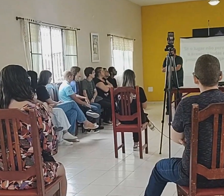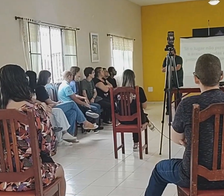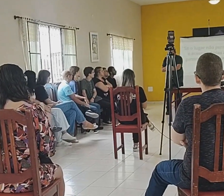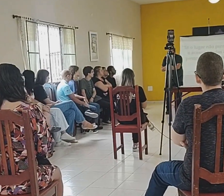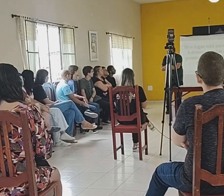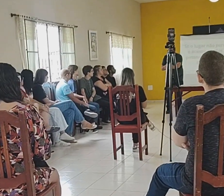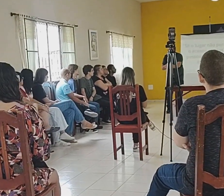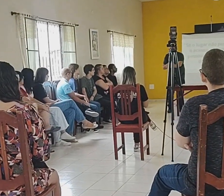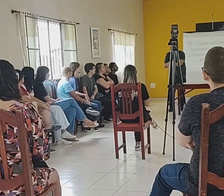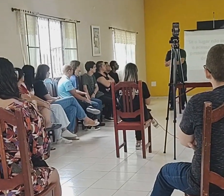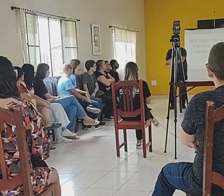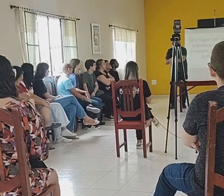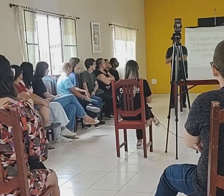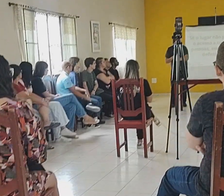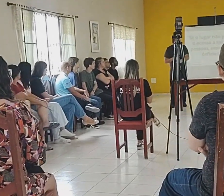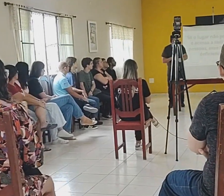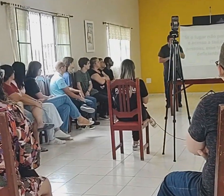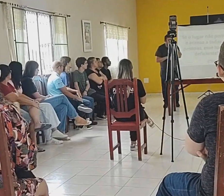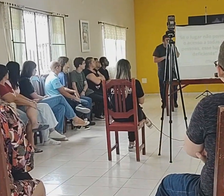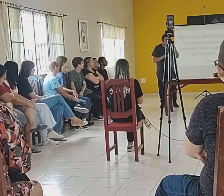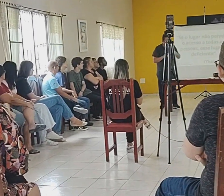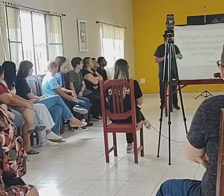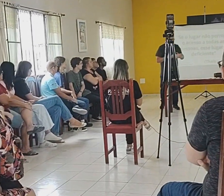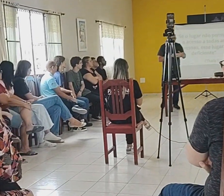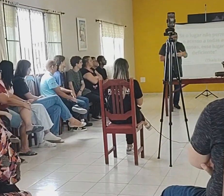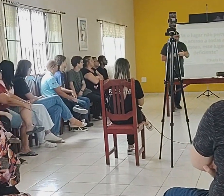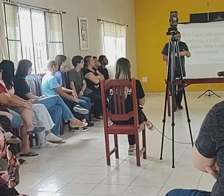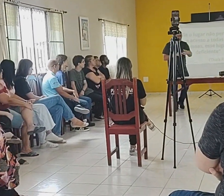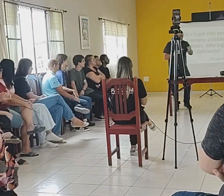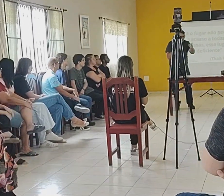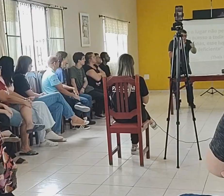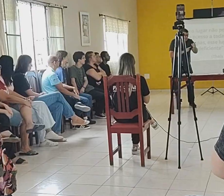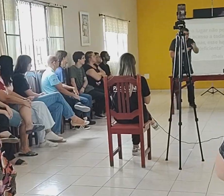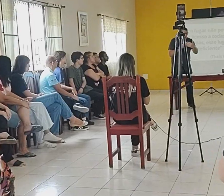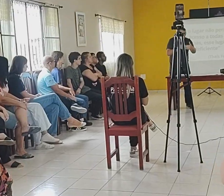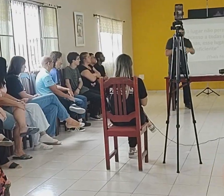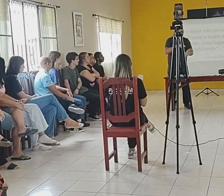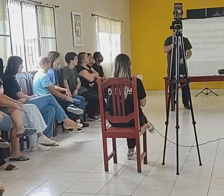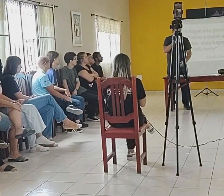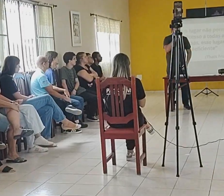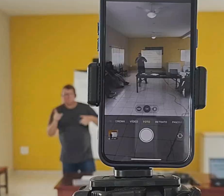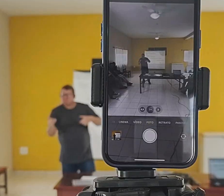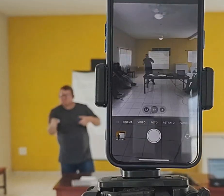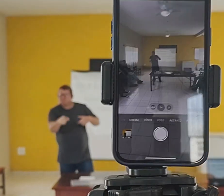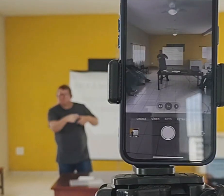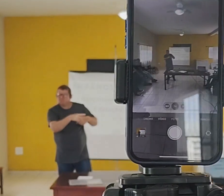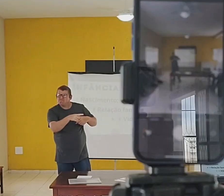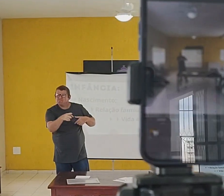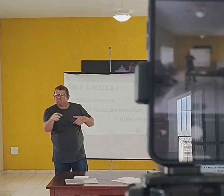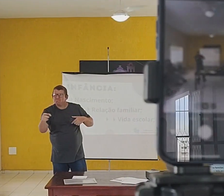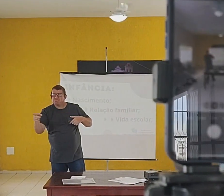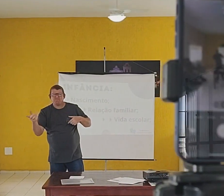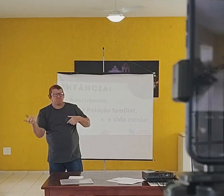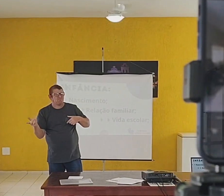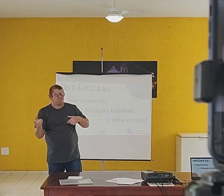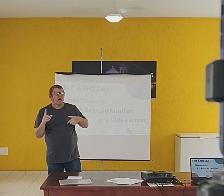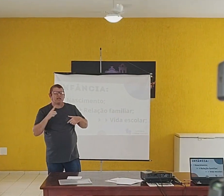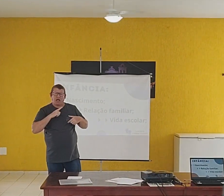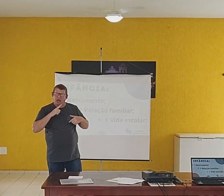todo desconhecimento precisa e pode ser superado. Tarcísio foi muito especial em